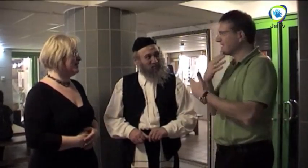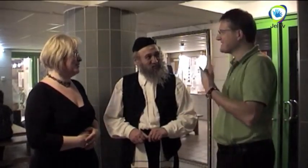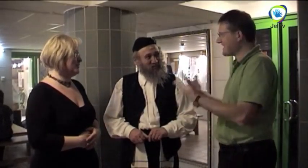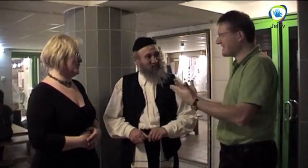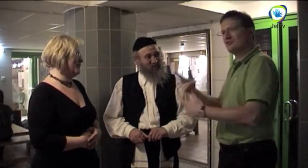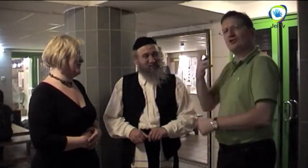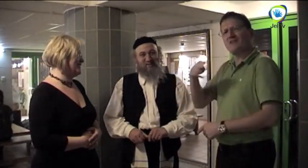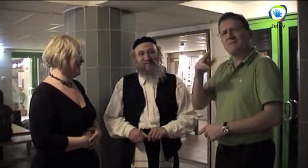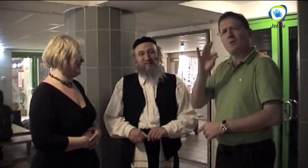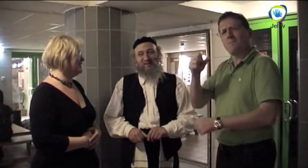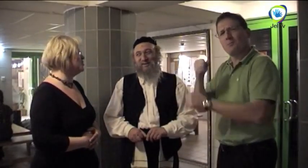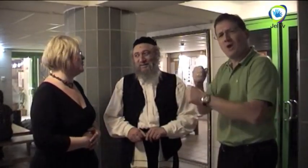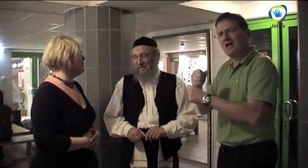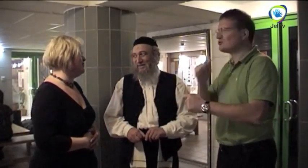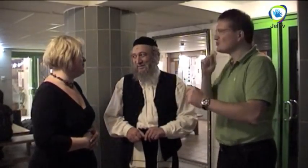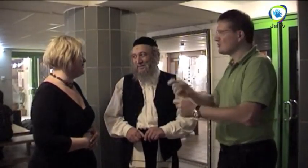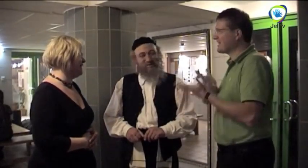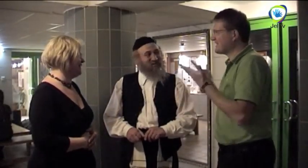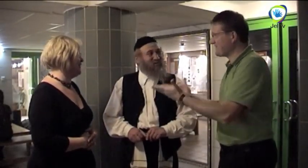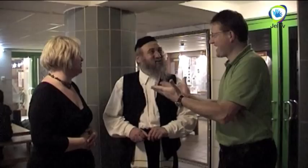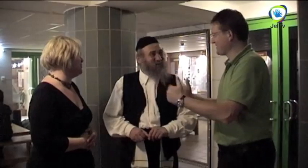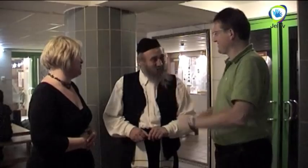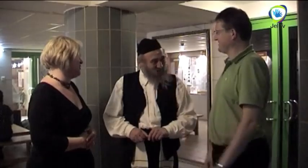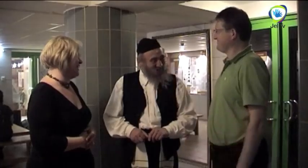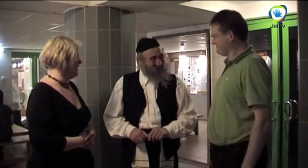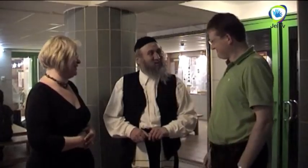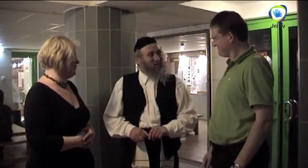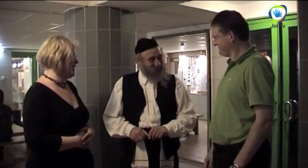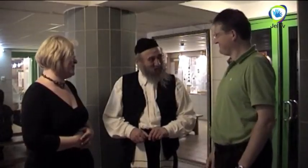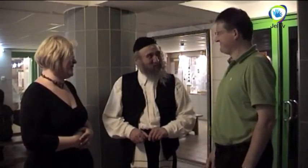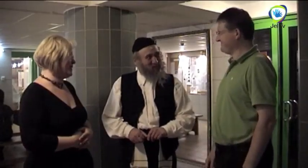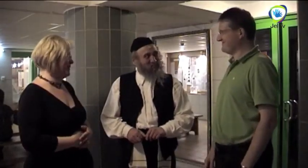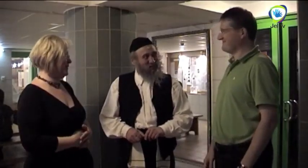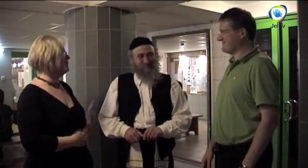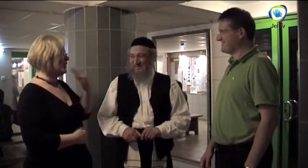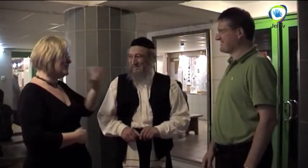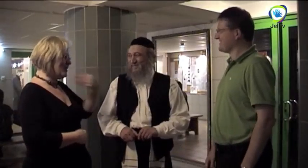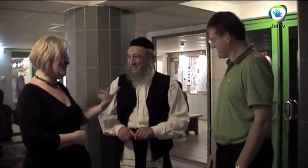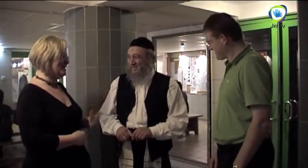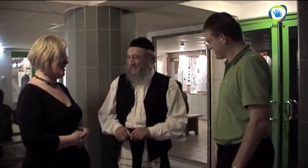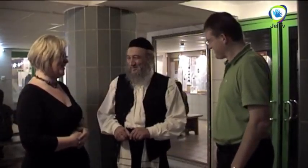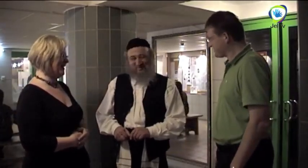Nagyon szépen köszönöm a beszélgetést, további jó munkát kívánok, és sok sikert a továbbiakban.